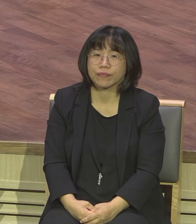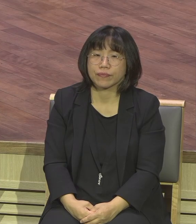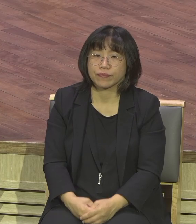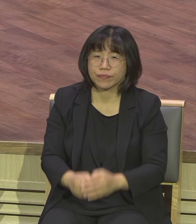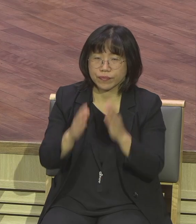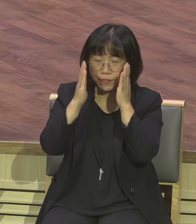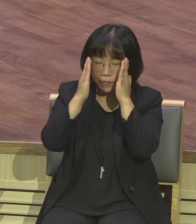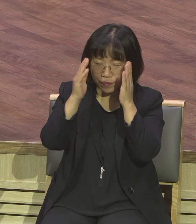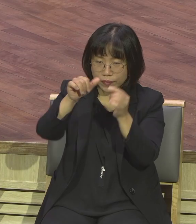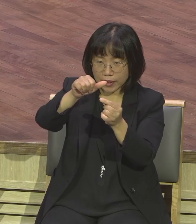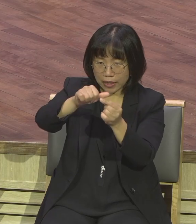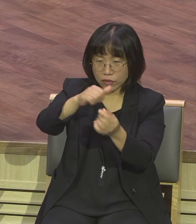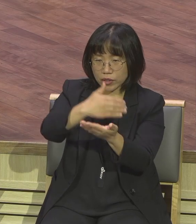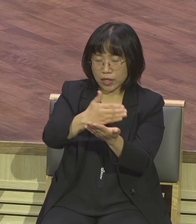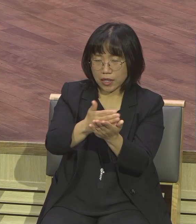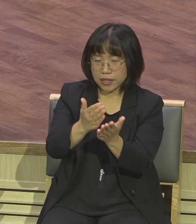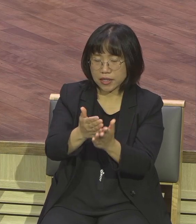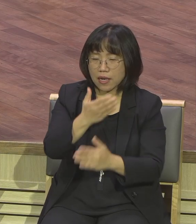다섯 가지.